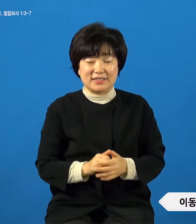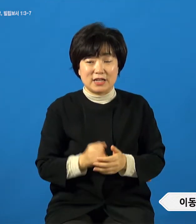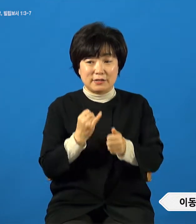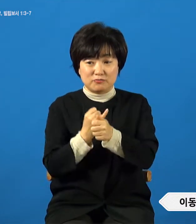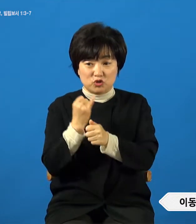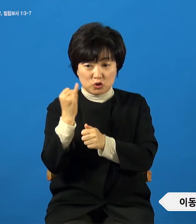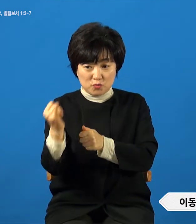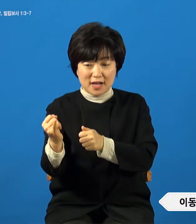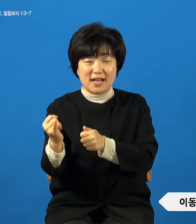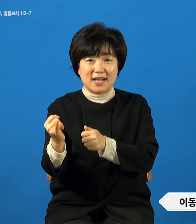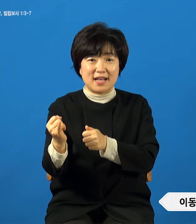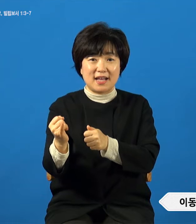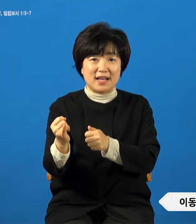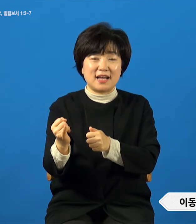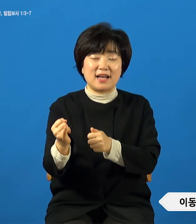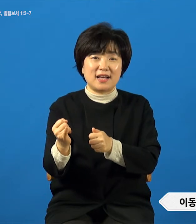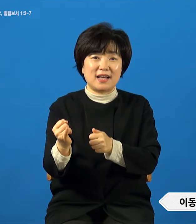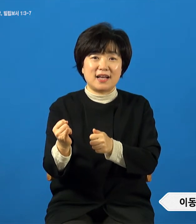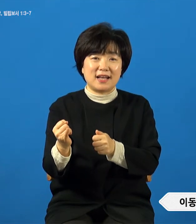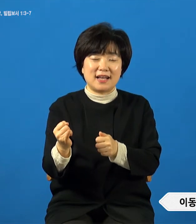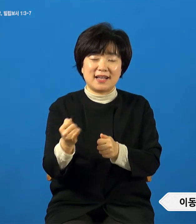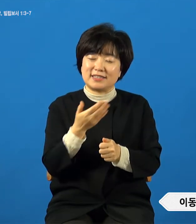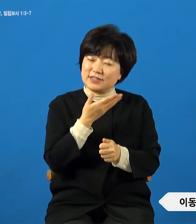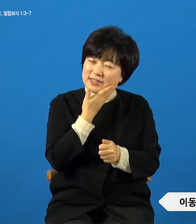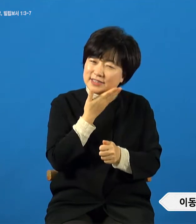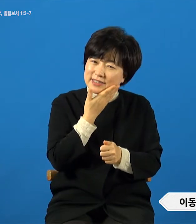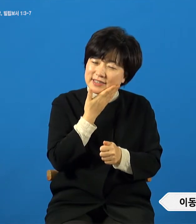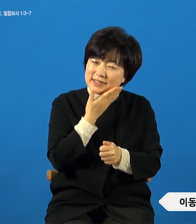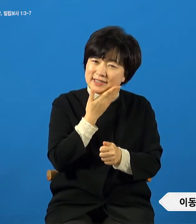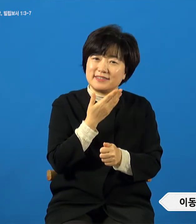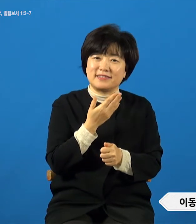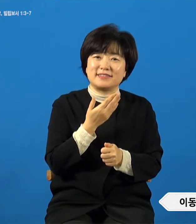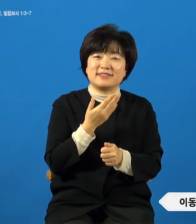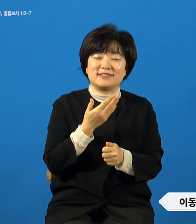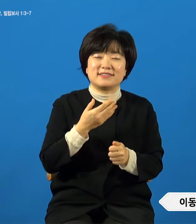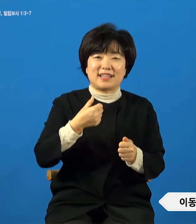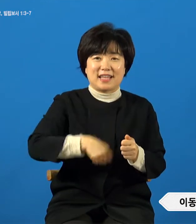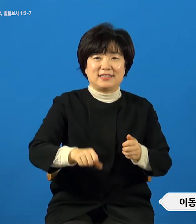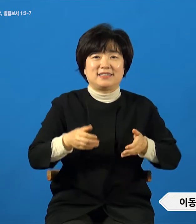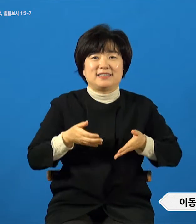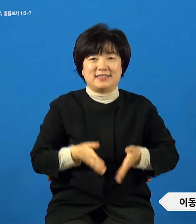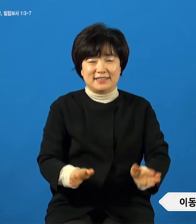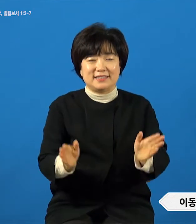부인과 기요시라는 아주 예쁜 아름다운 아들이 태어났습니다.